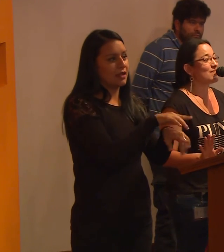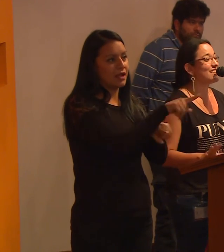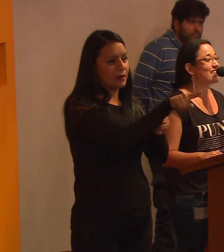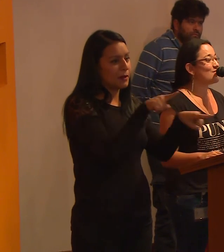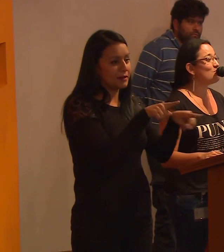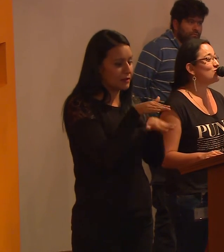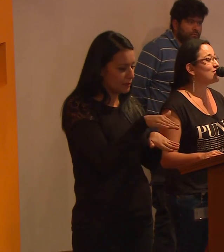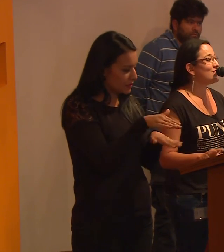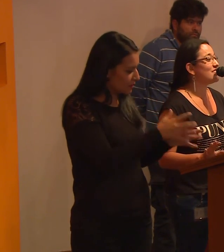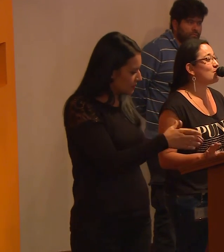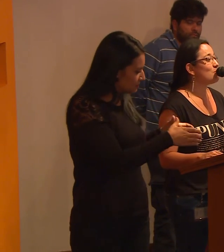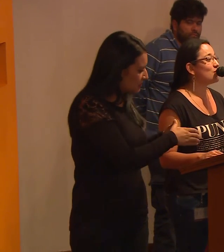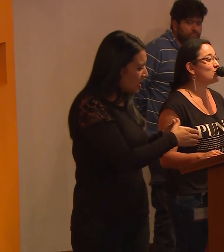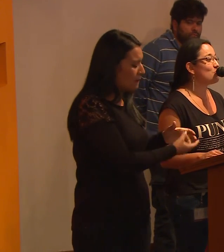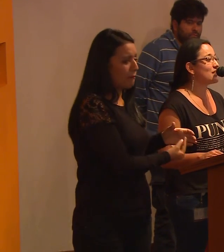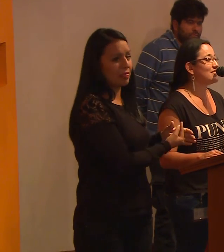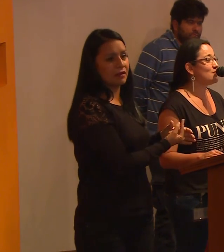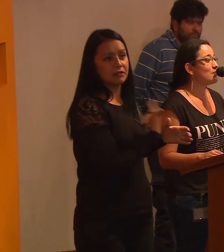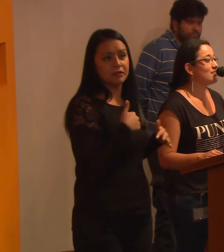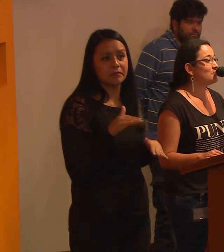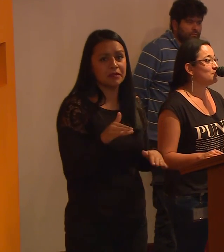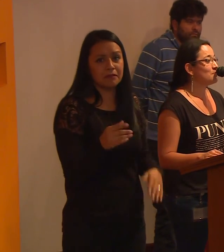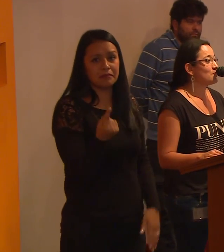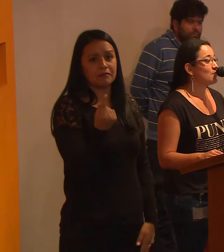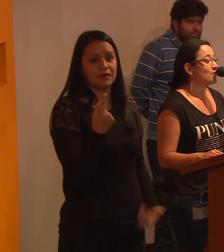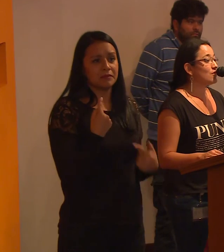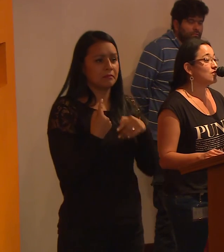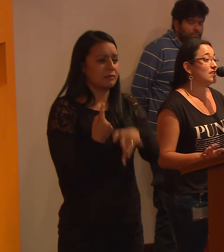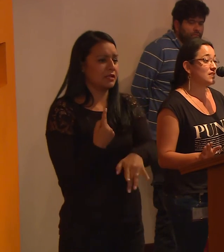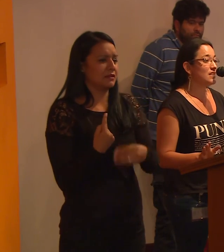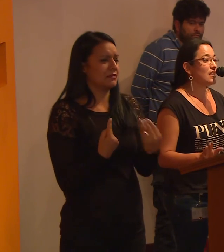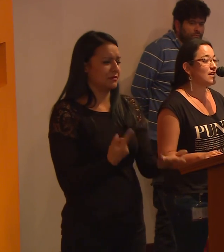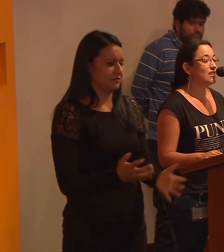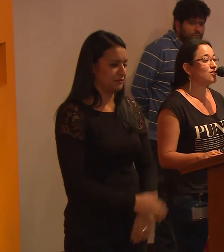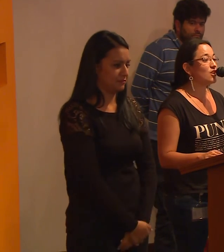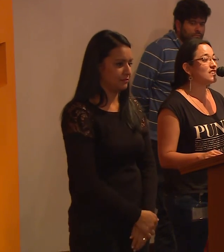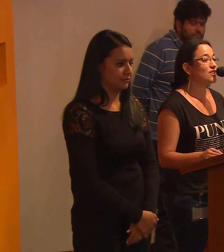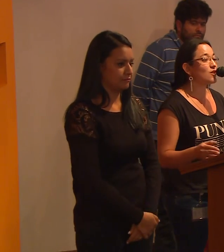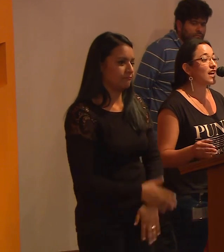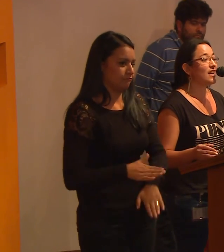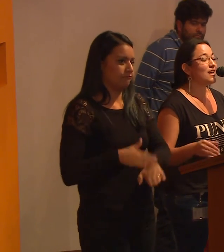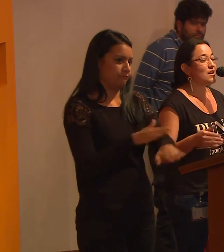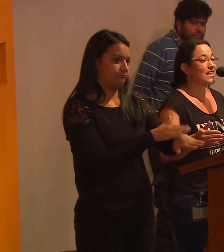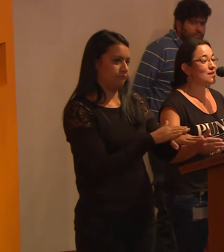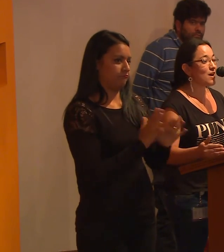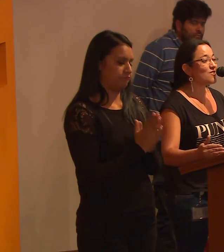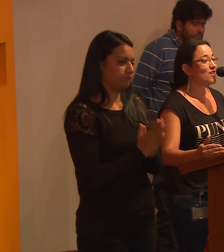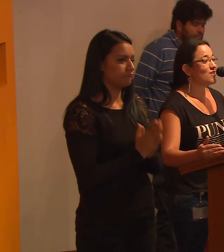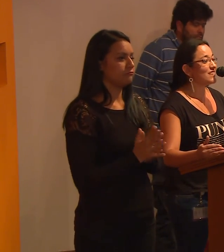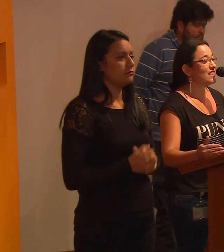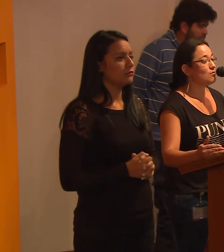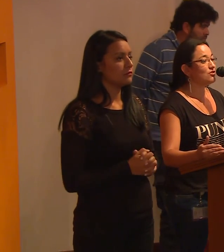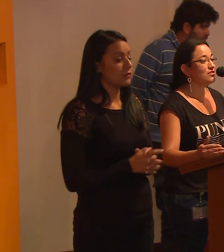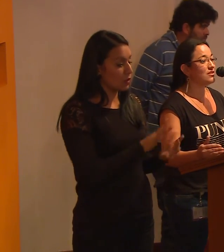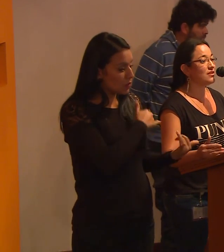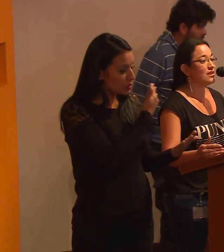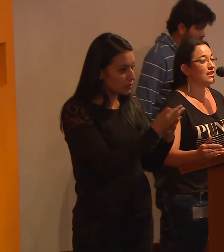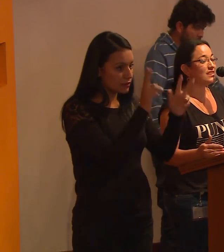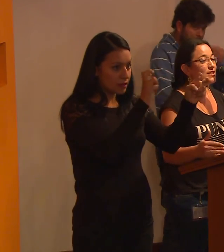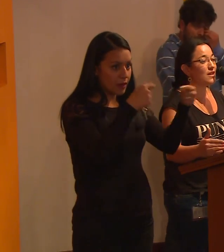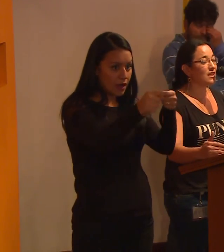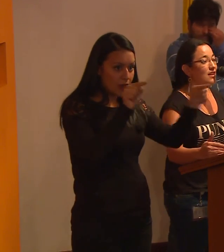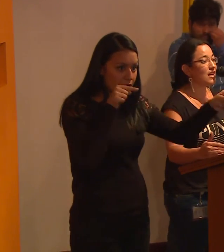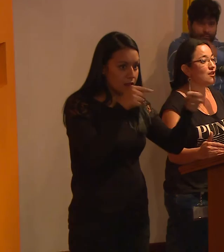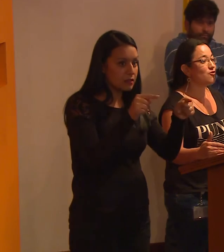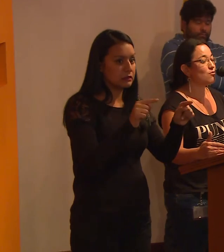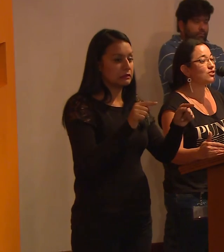están representando a muchos, entonces también por eso no participan. Entonces, solicito que en el marco en lo que estamos,